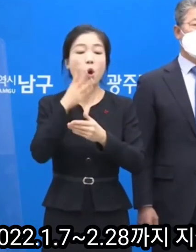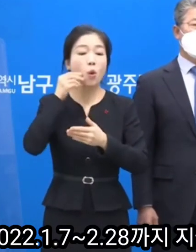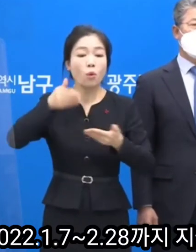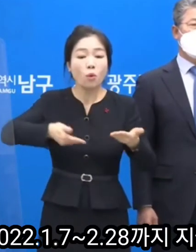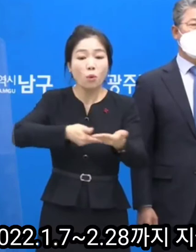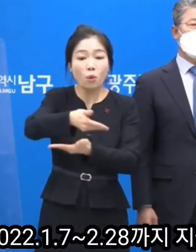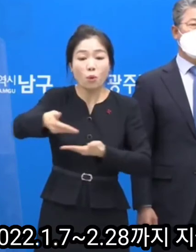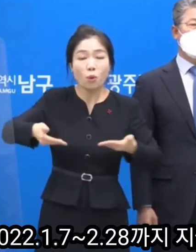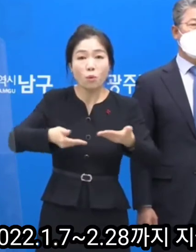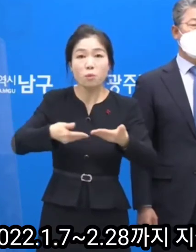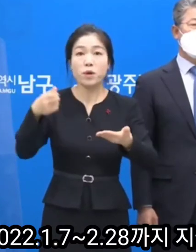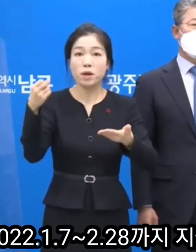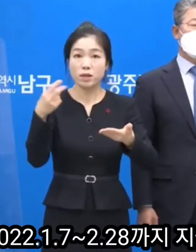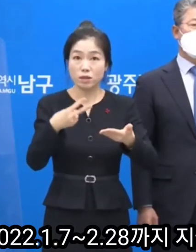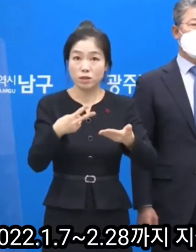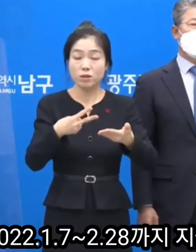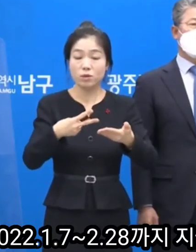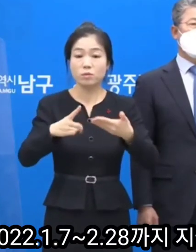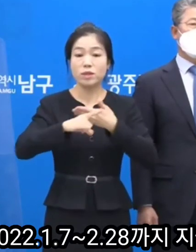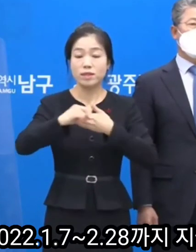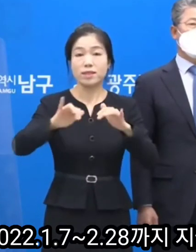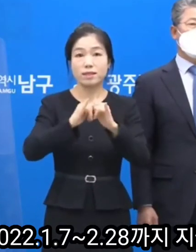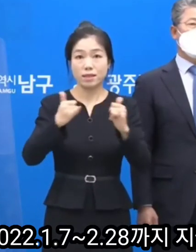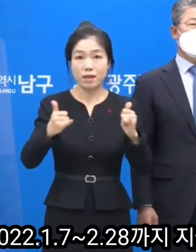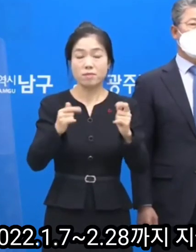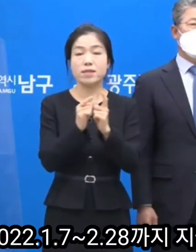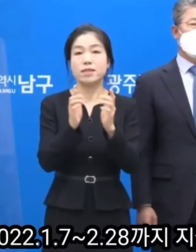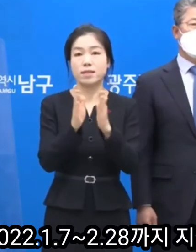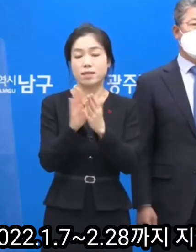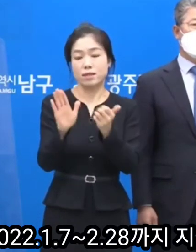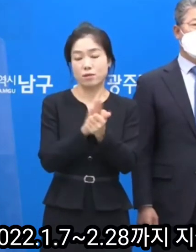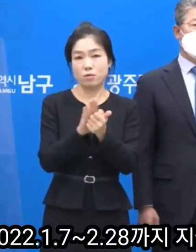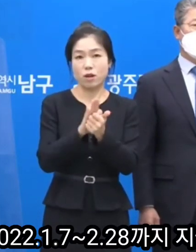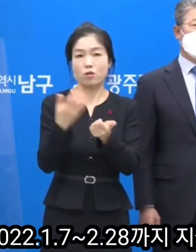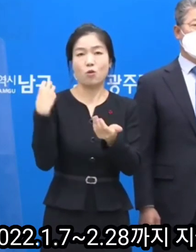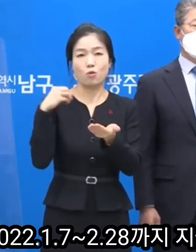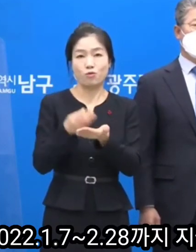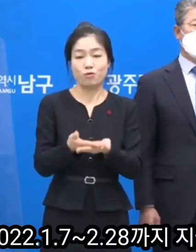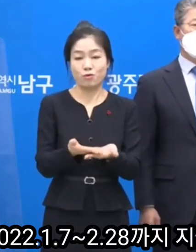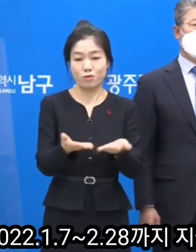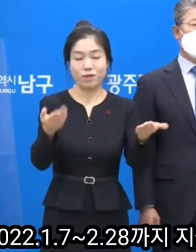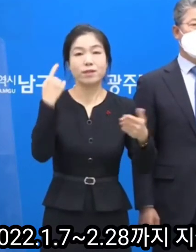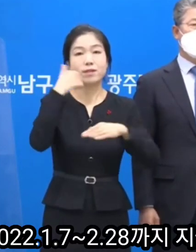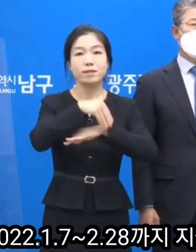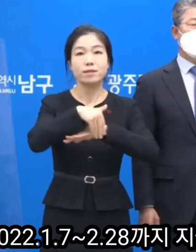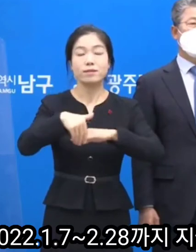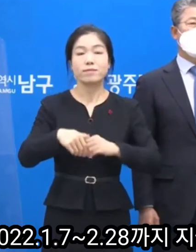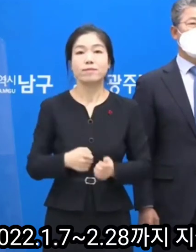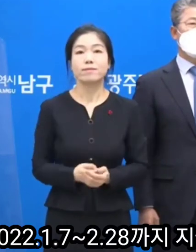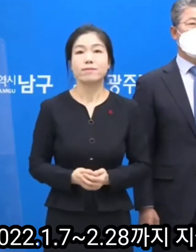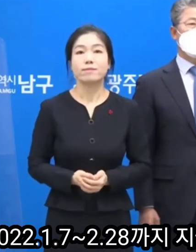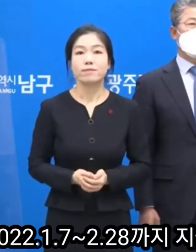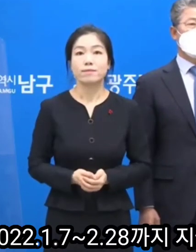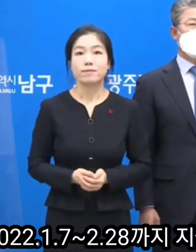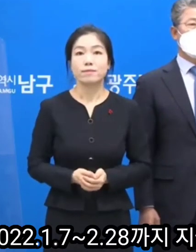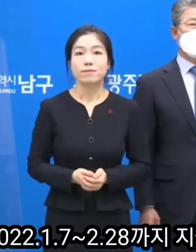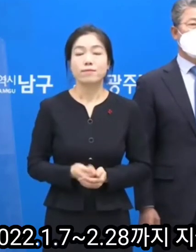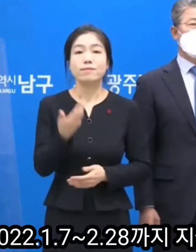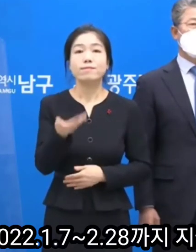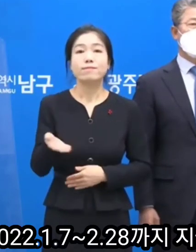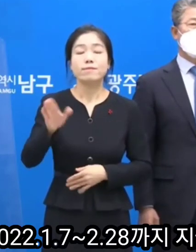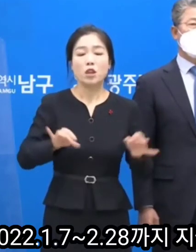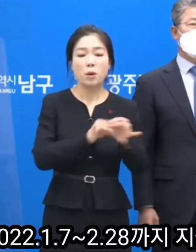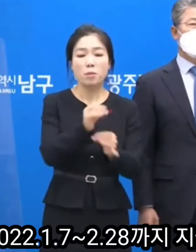원활하게 유통되면서 지역민들에게 직접 혜택이 돌아가도록 할 것입니다.